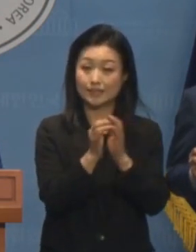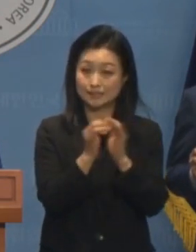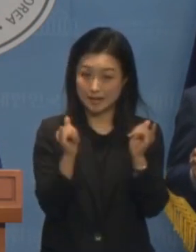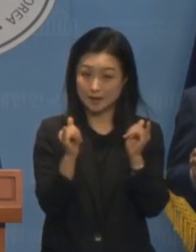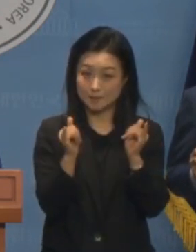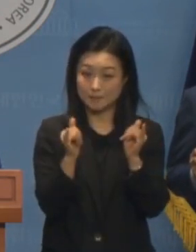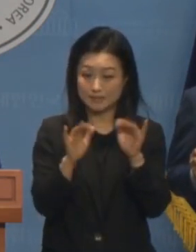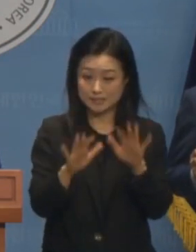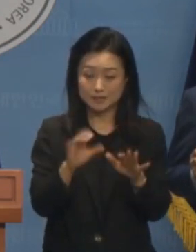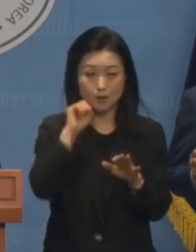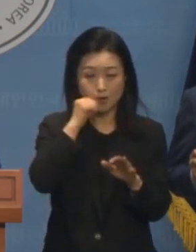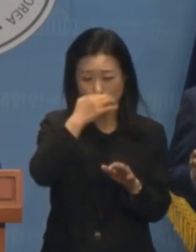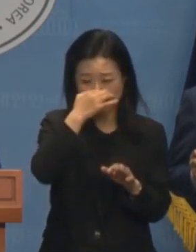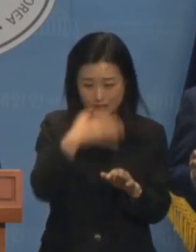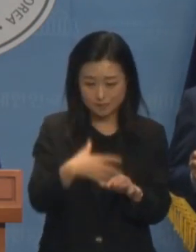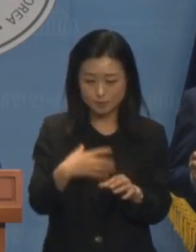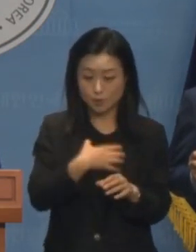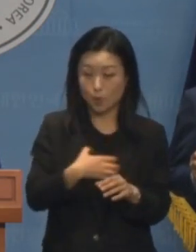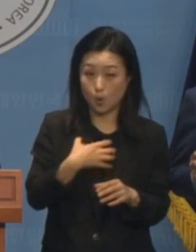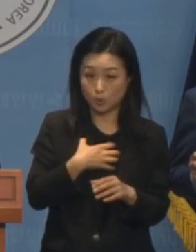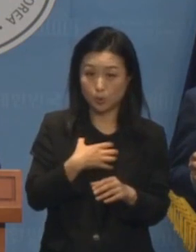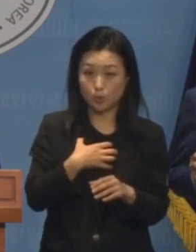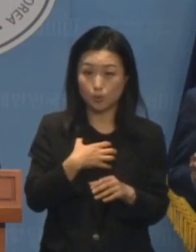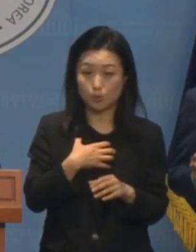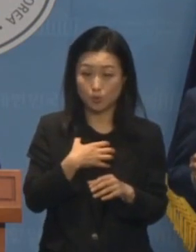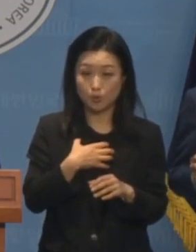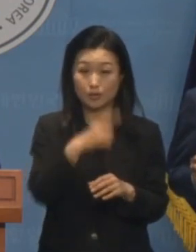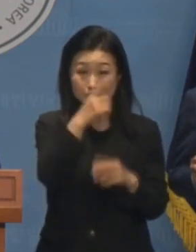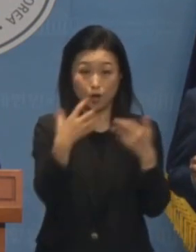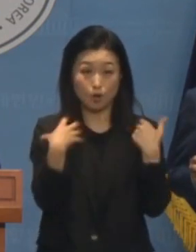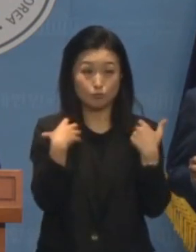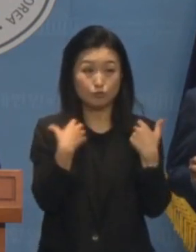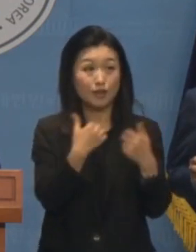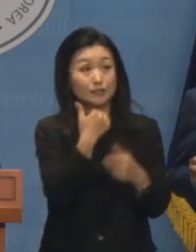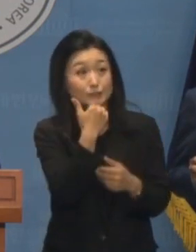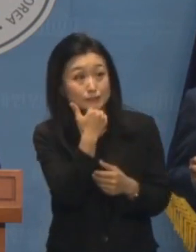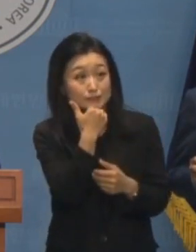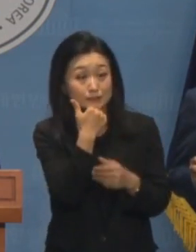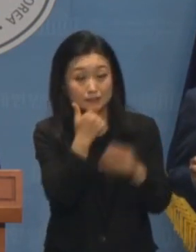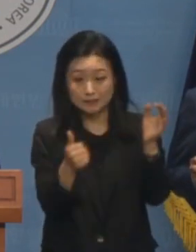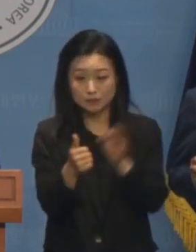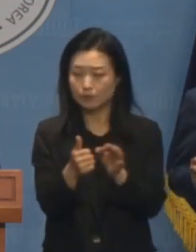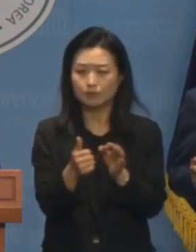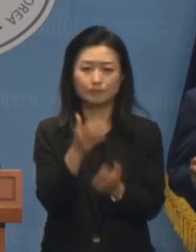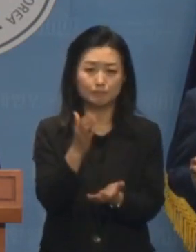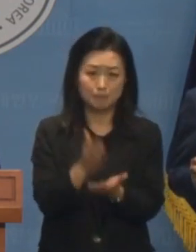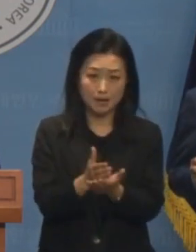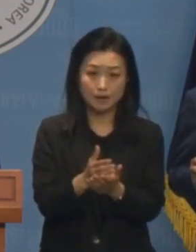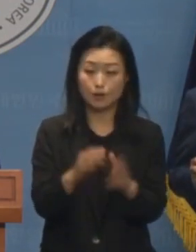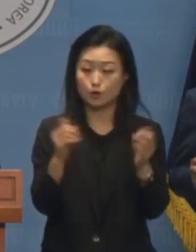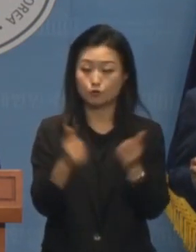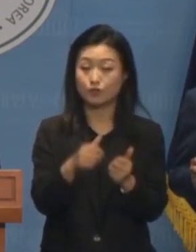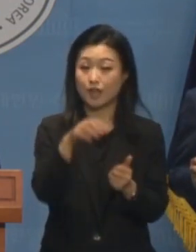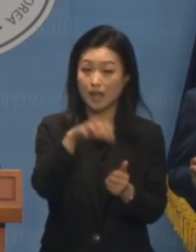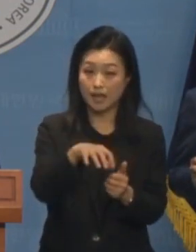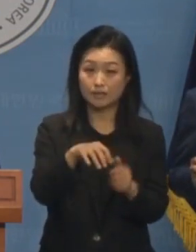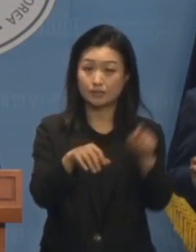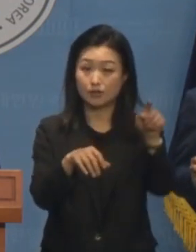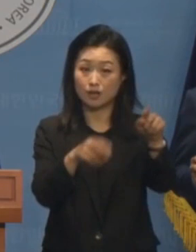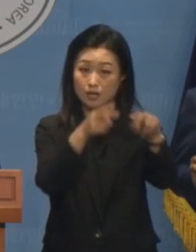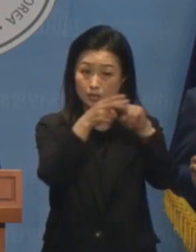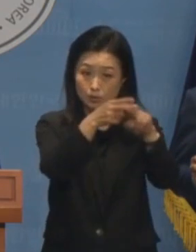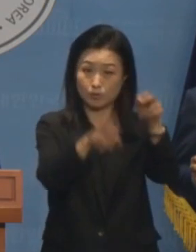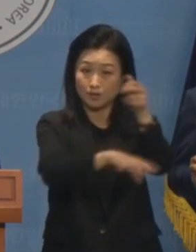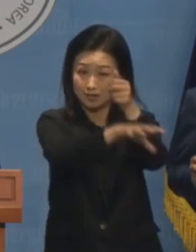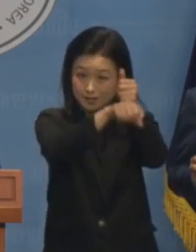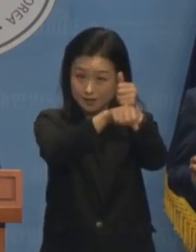소상공인들이 처해 있는 고통을 정부에만 기댈 수 없습니다. 국회에서 온라인 독과점 기업들의 횡포를